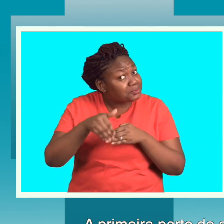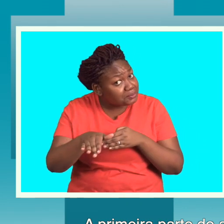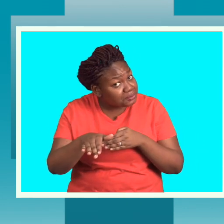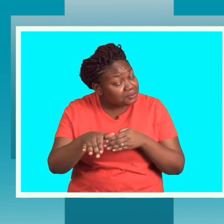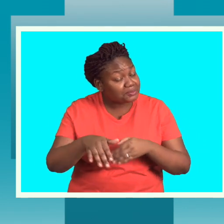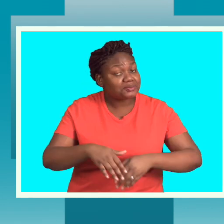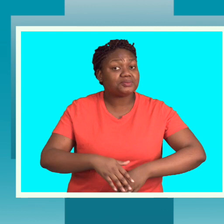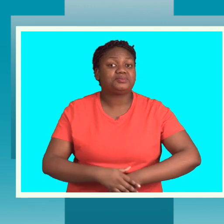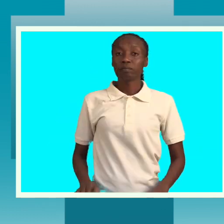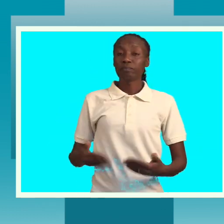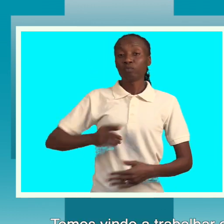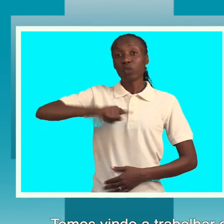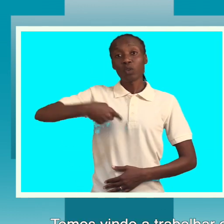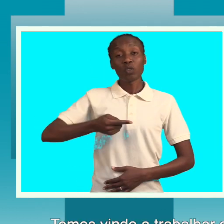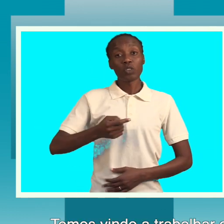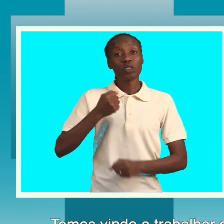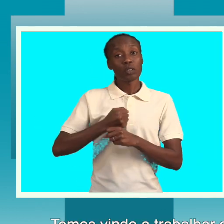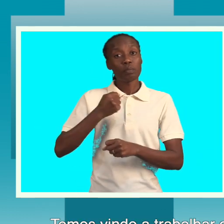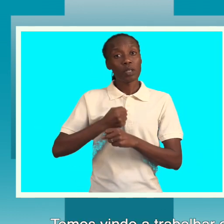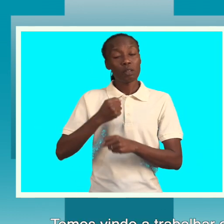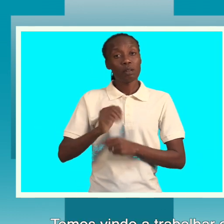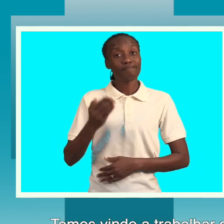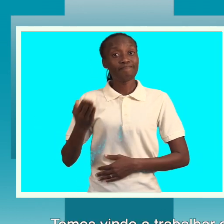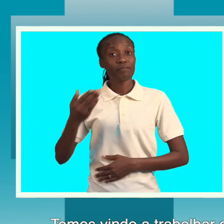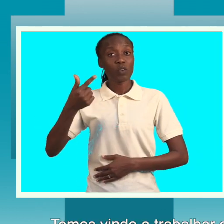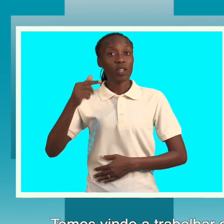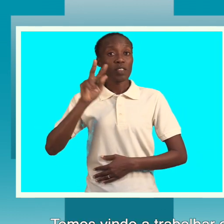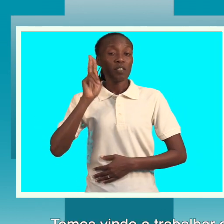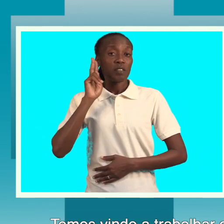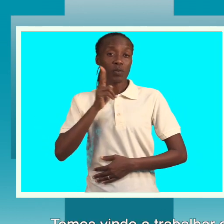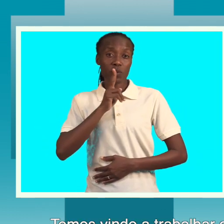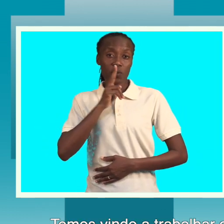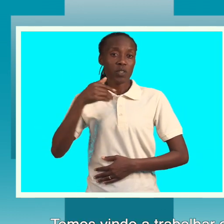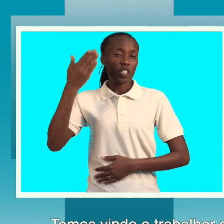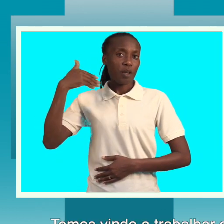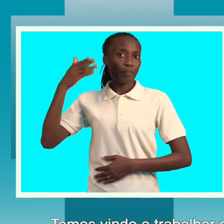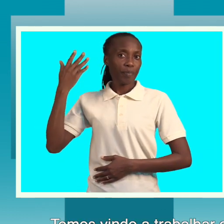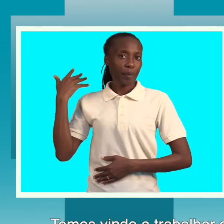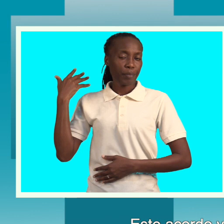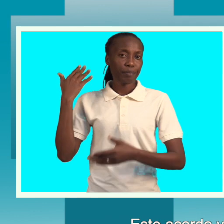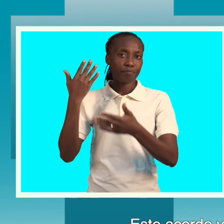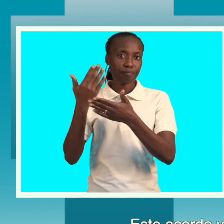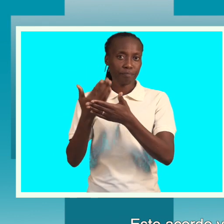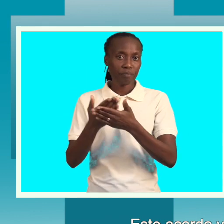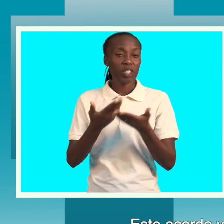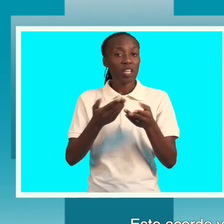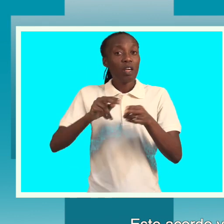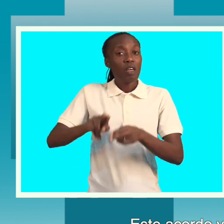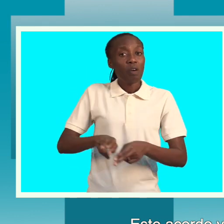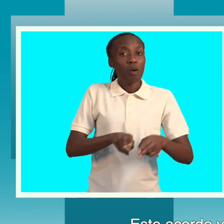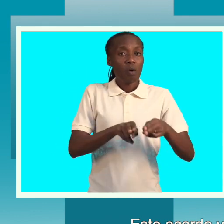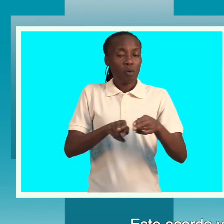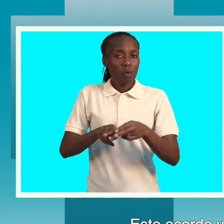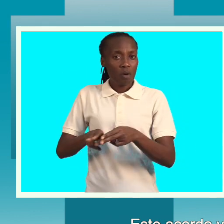alargar o prazo. Nós estamos vindo a trabalhar com a TV surda há bastante tempo e este